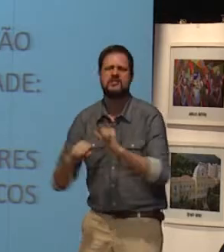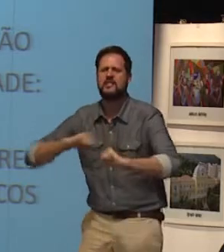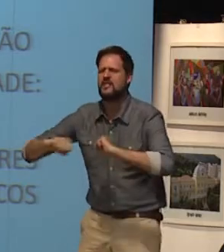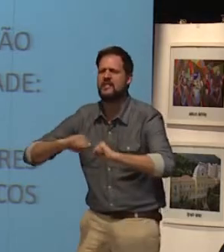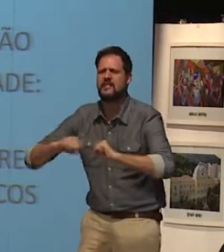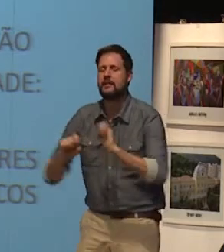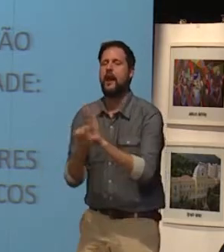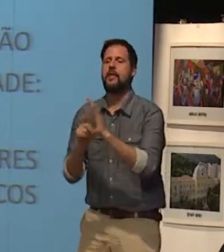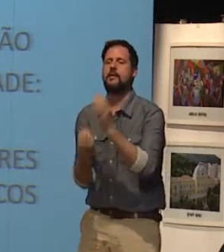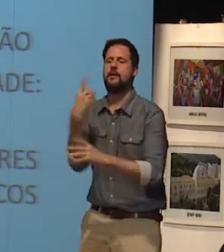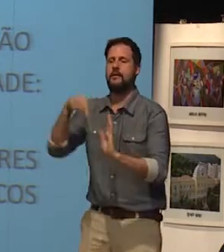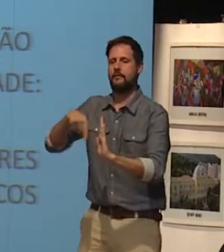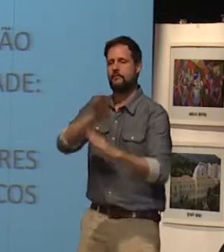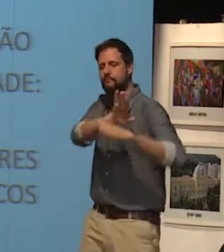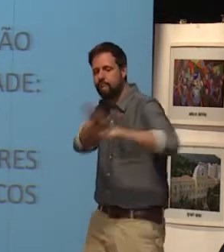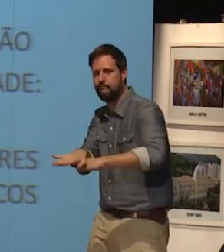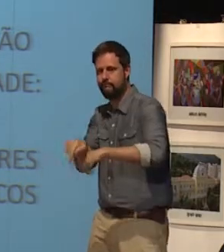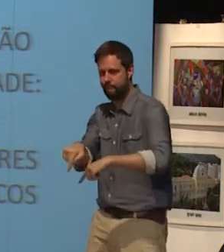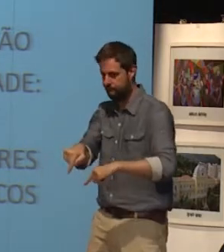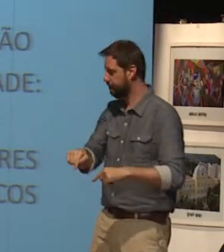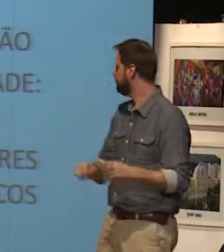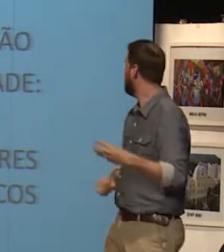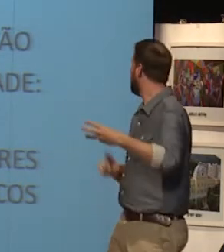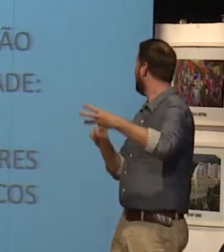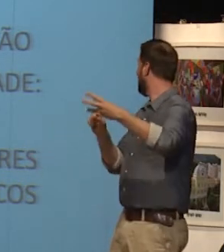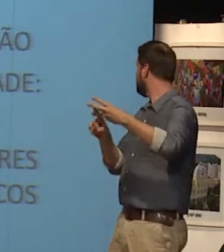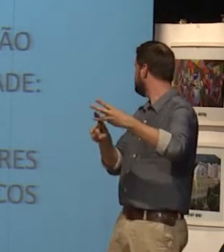nesse período de movimento, dessa inserção,